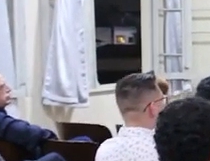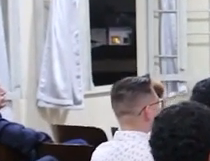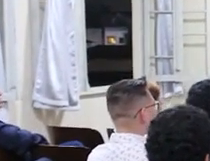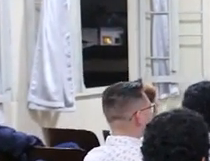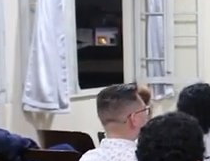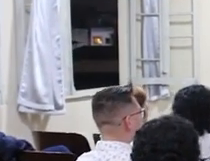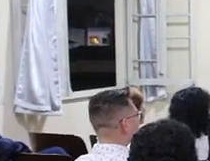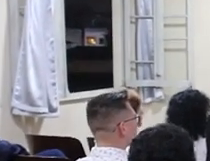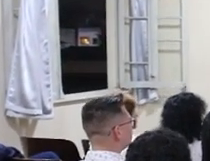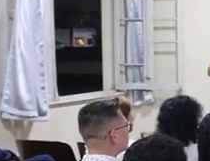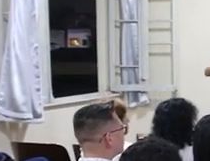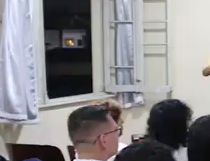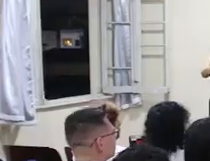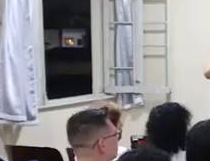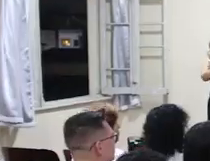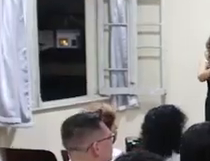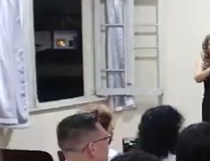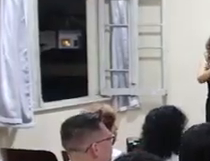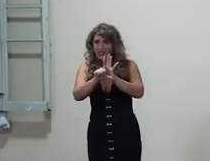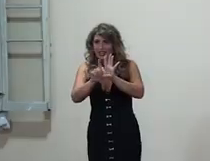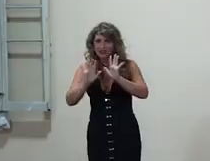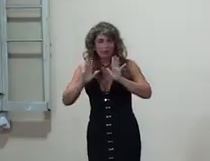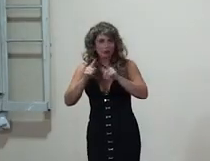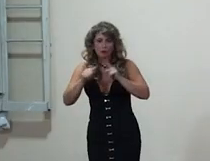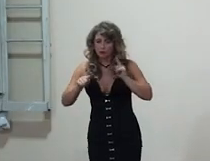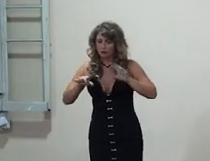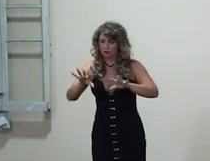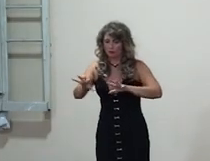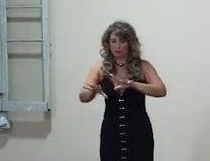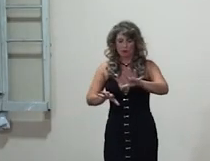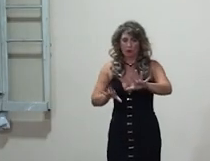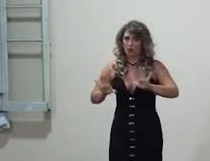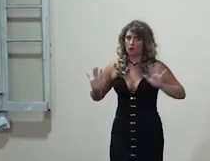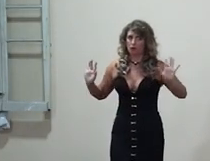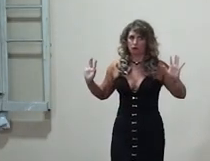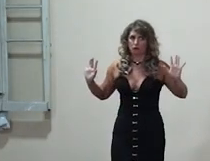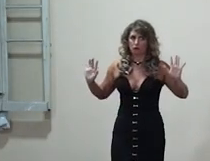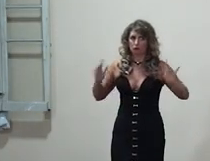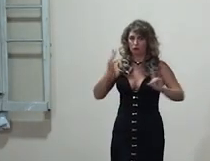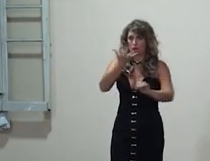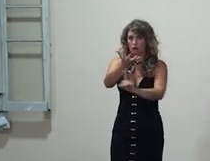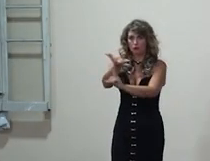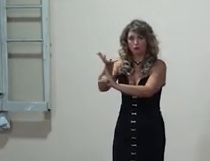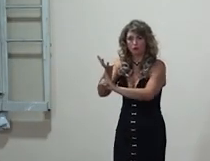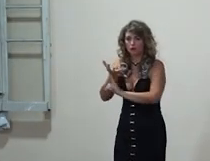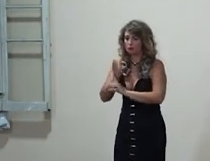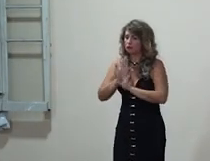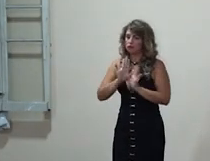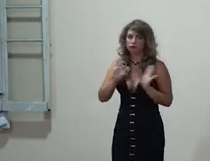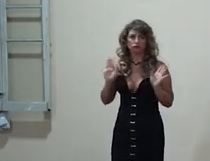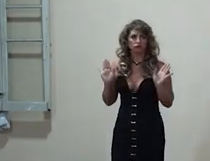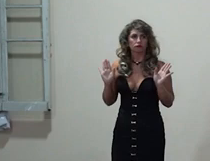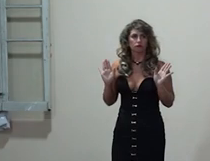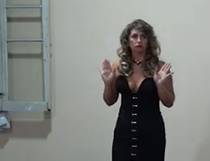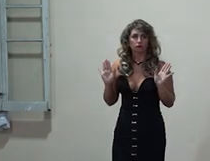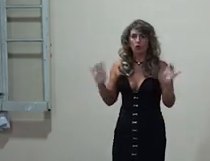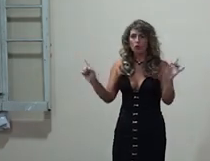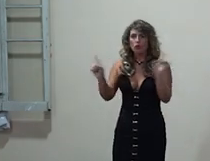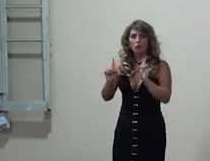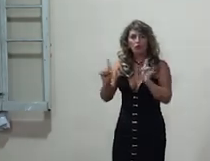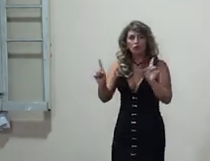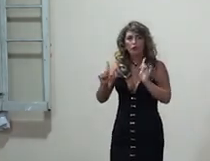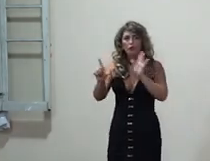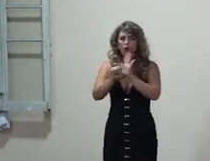lei que torna intocável o pinheiro. Ponto final. Não é uma lei